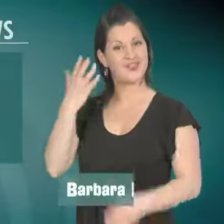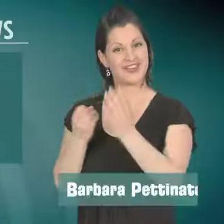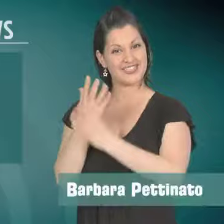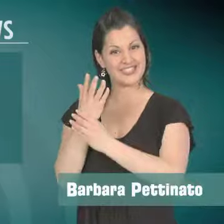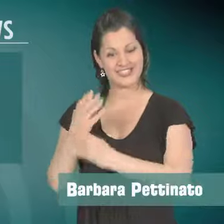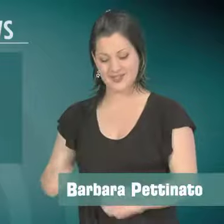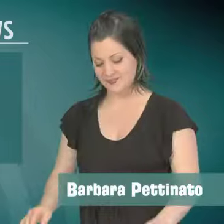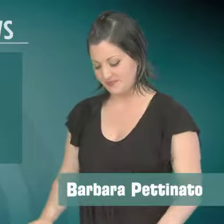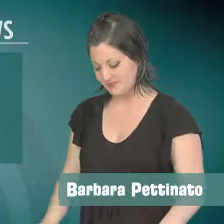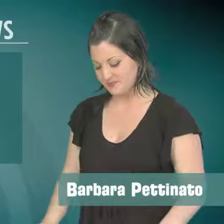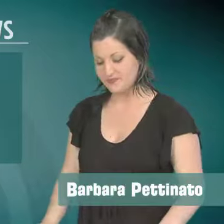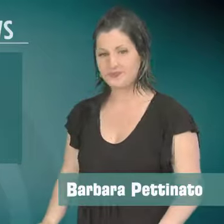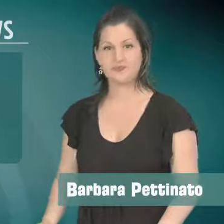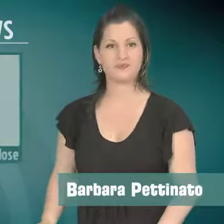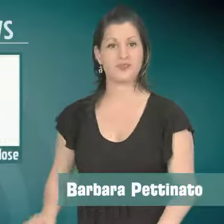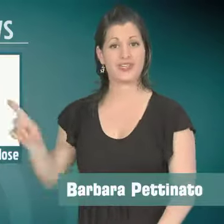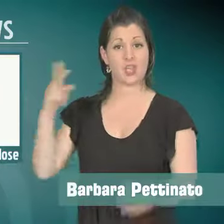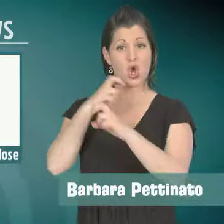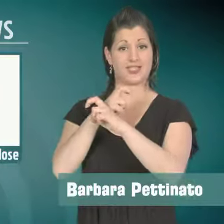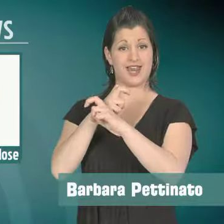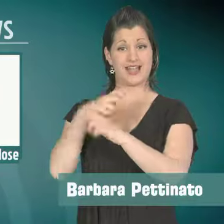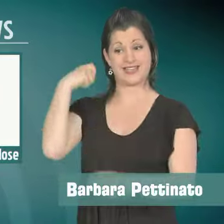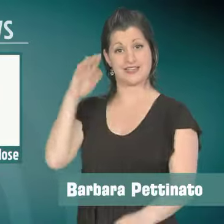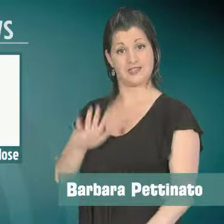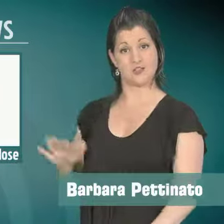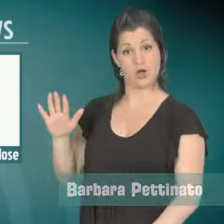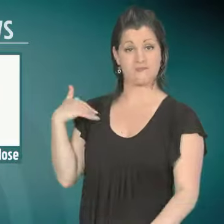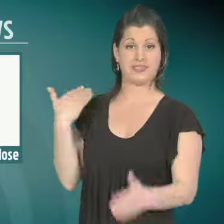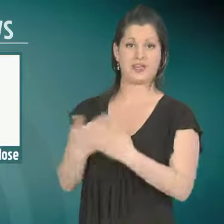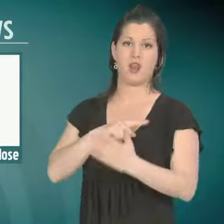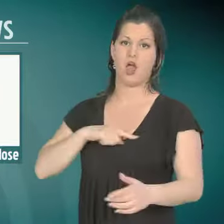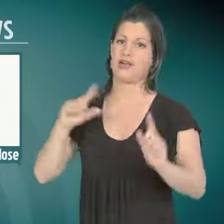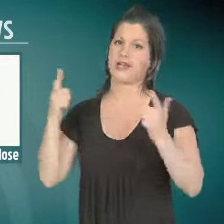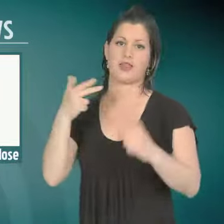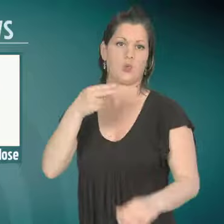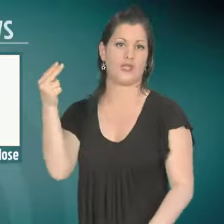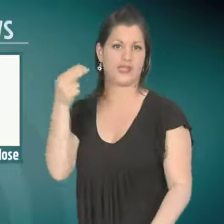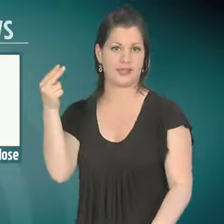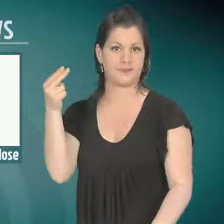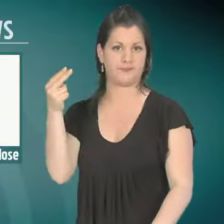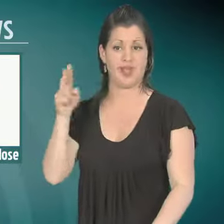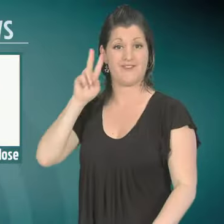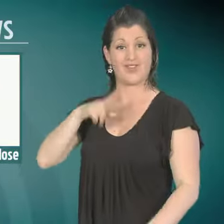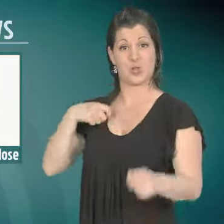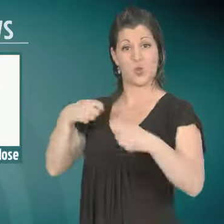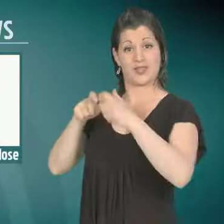Willkommen zu Focus 5 News. In Österreich gab es bislang in den Kinos keine Untertitel. Ein